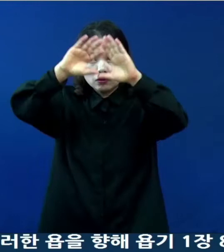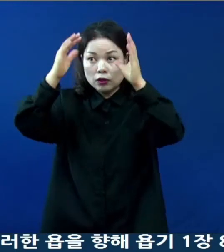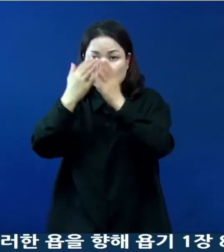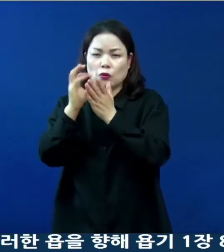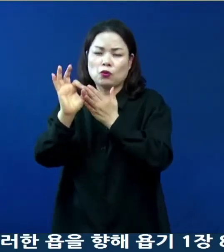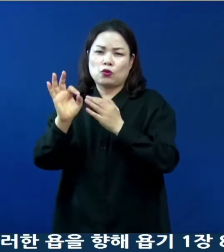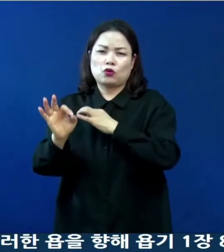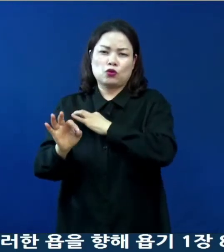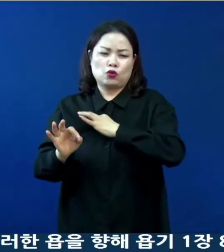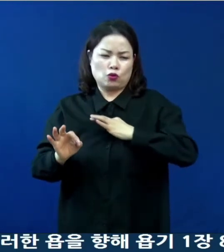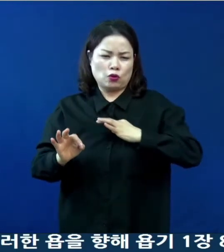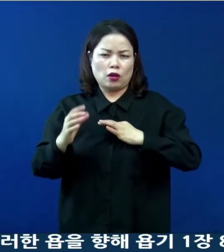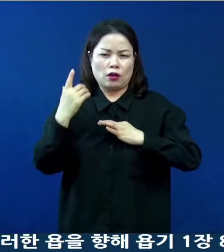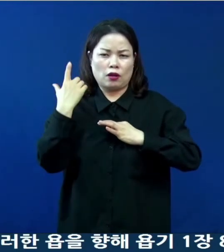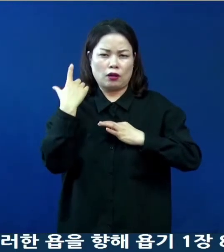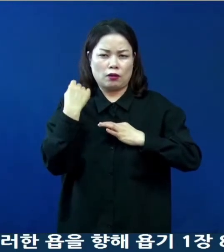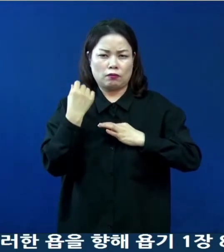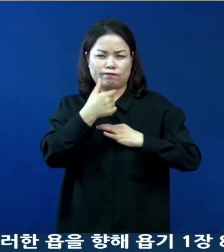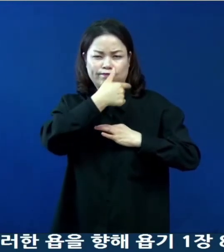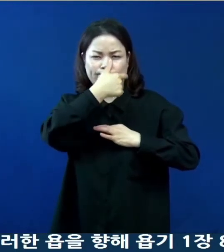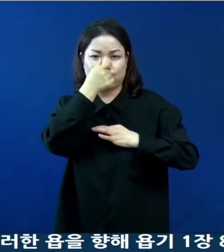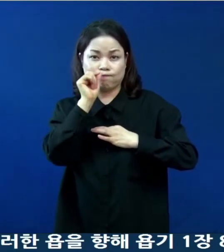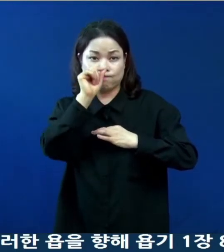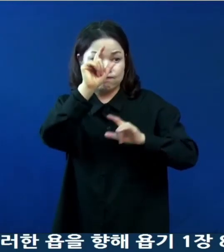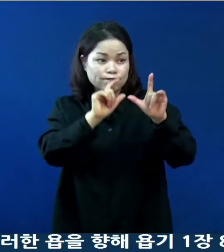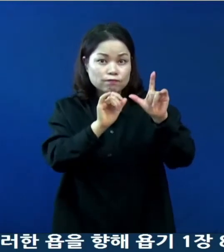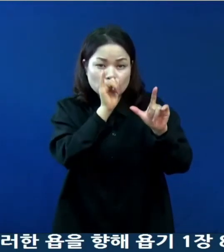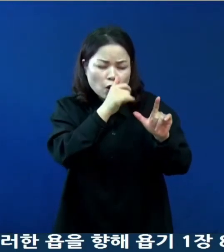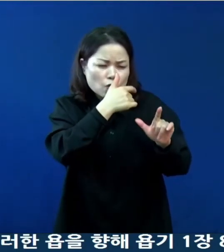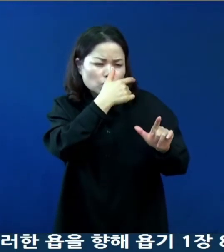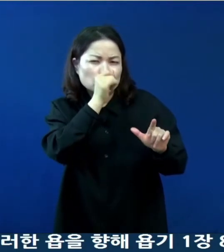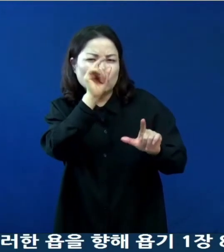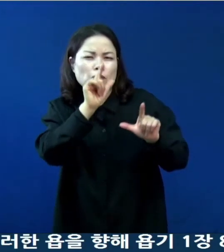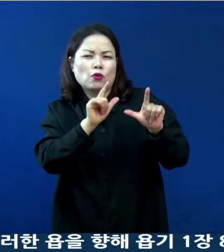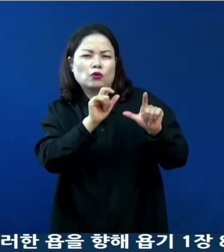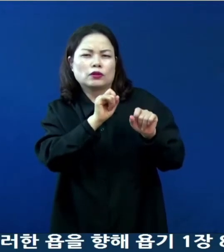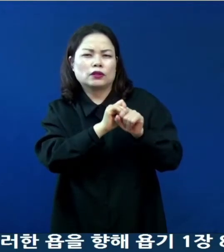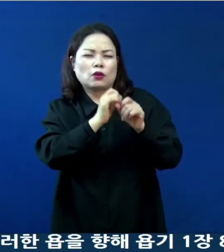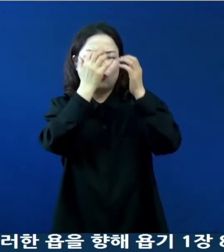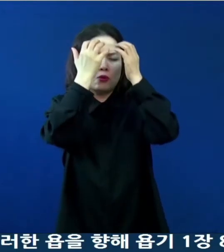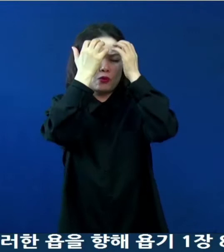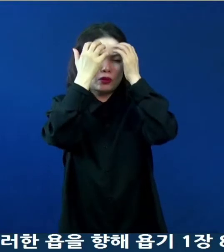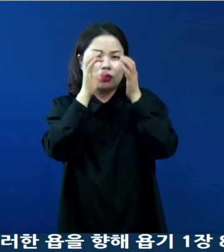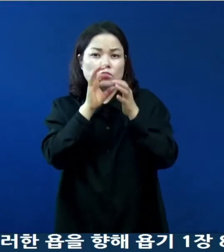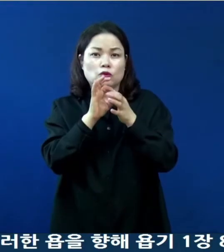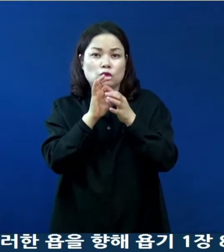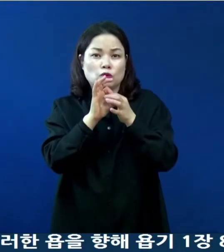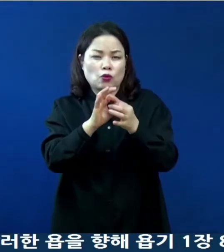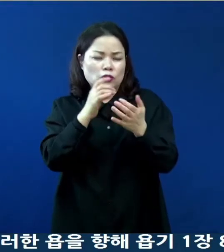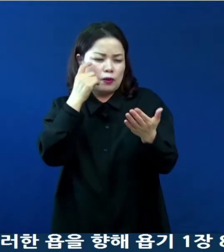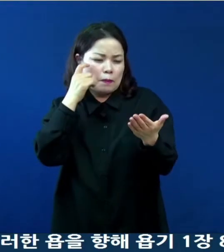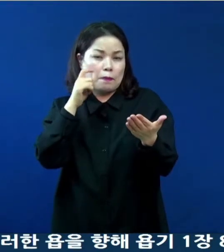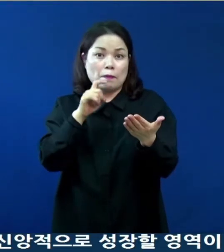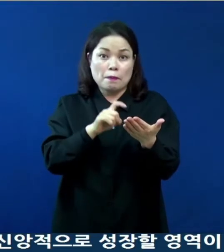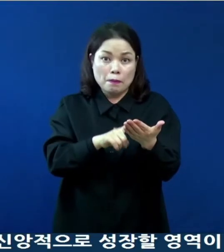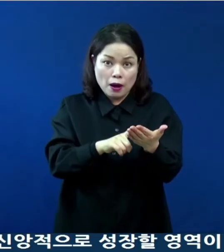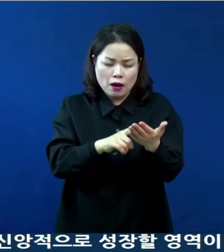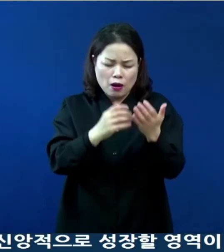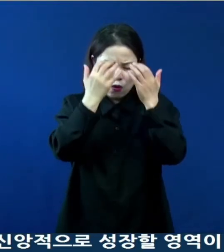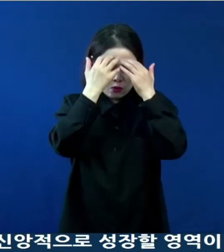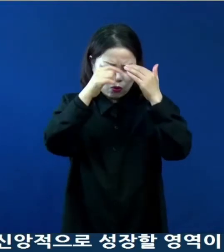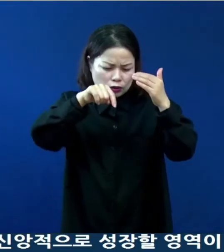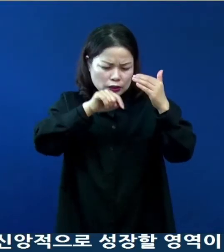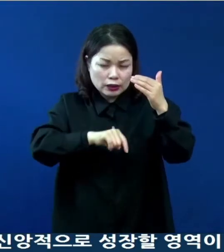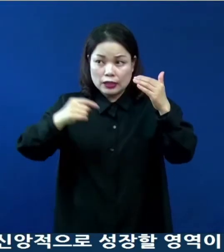보면 욥에게도 여전히 부족한 모습이 보였고, 그 부족한 모습은 바로 고난을 통해서 발견할 수 있었고, 고난